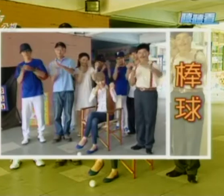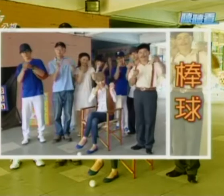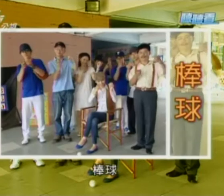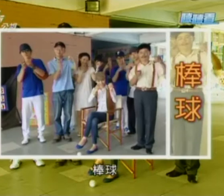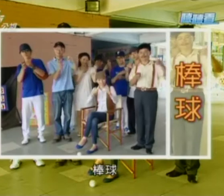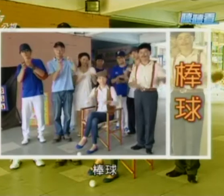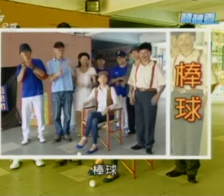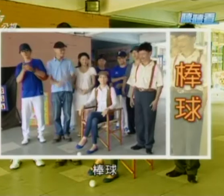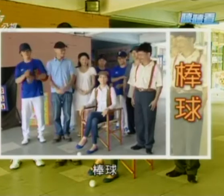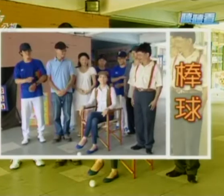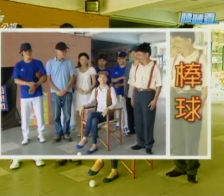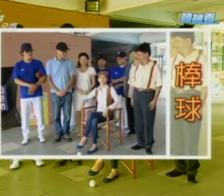棒球，